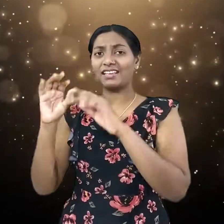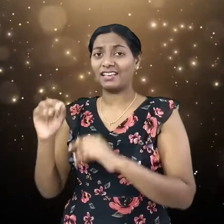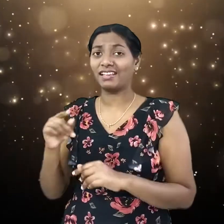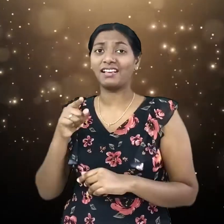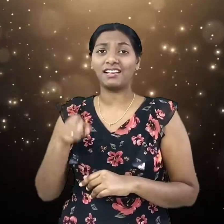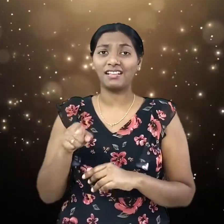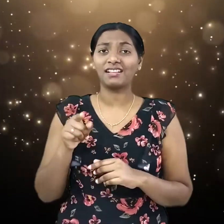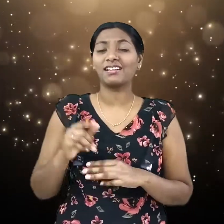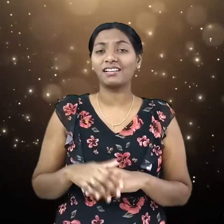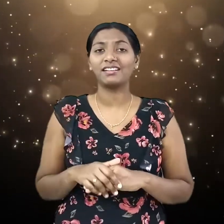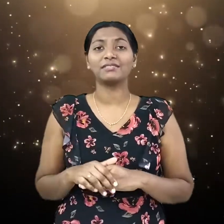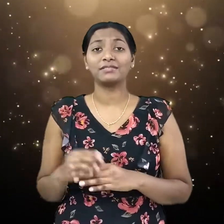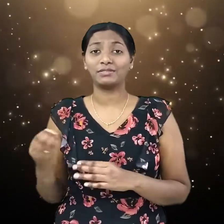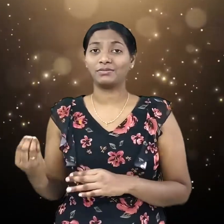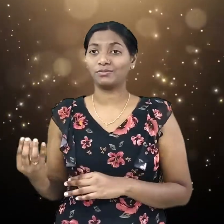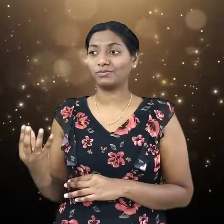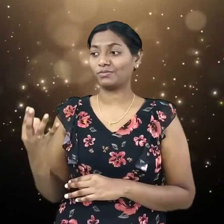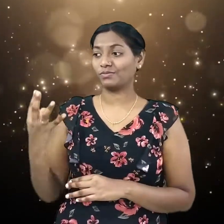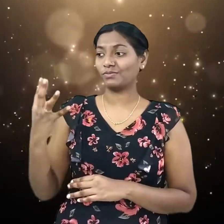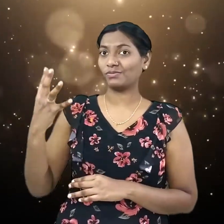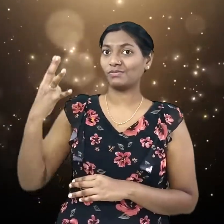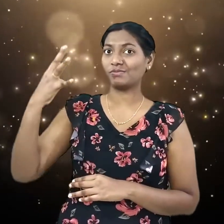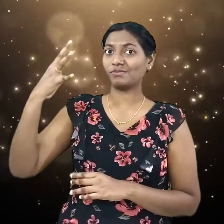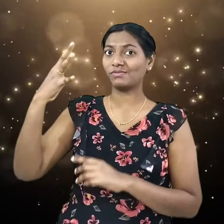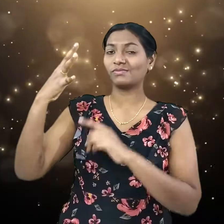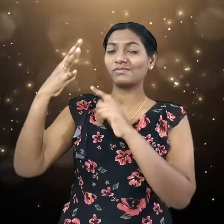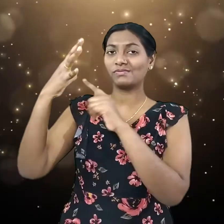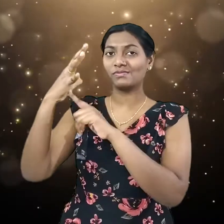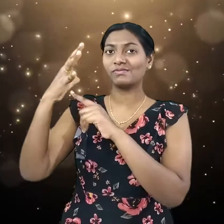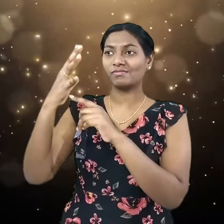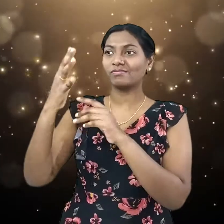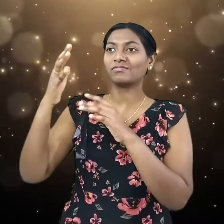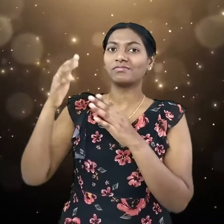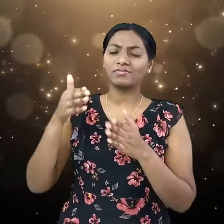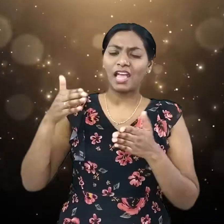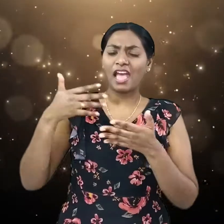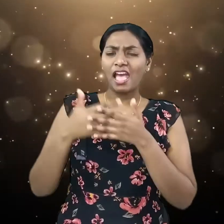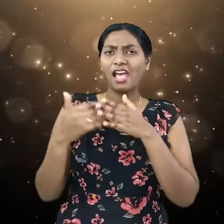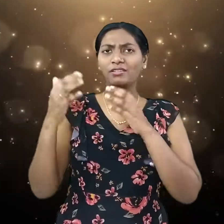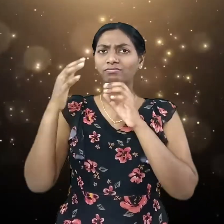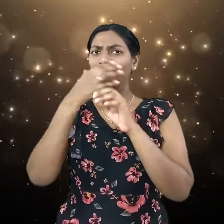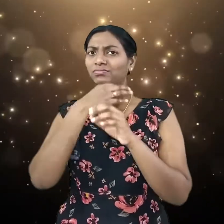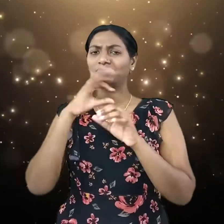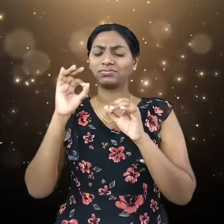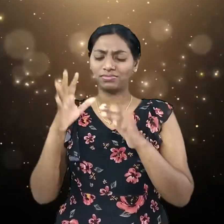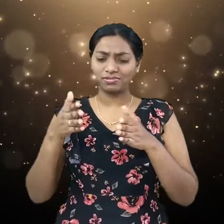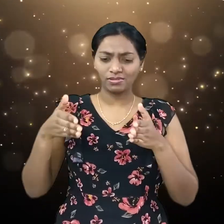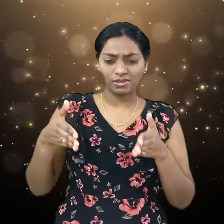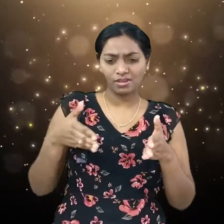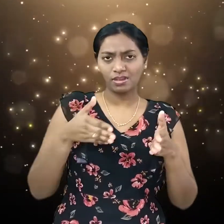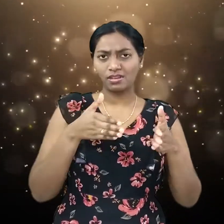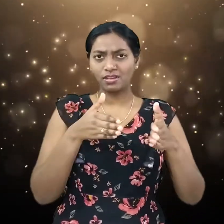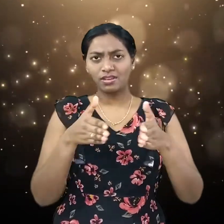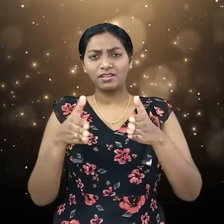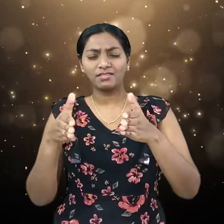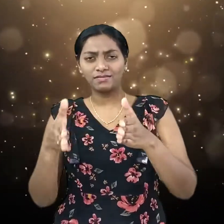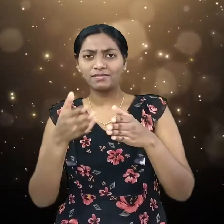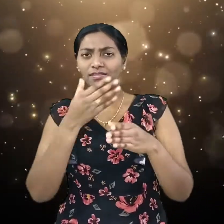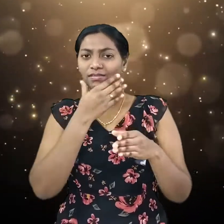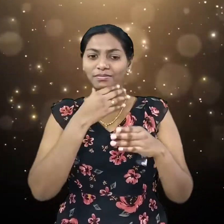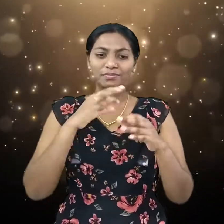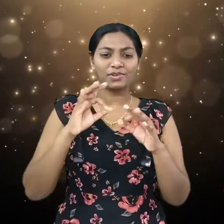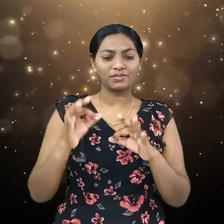नाम, धन्य तेरा नाम, मुश्किलों की राहों में जीवन